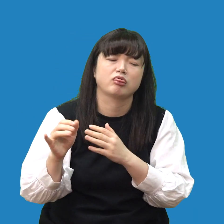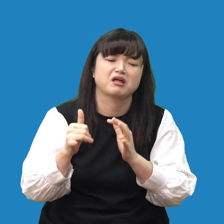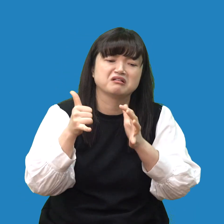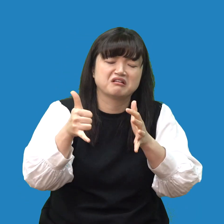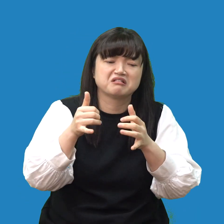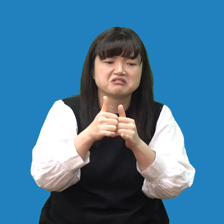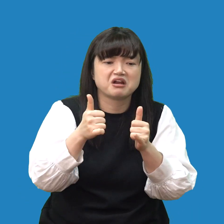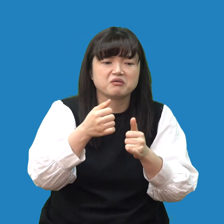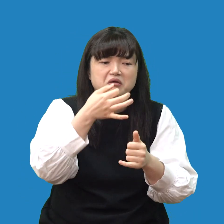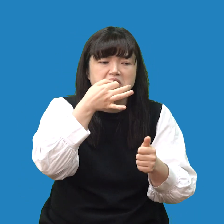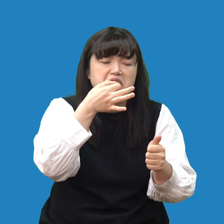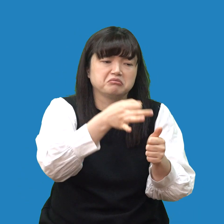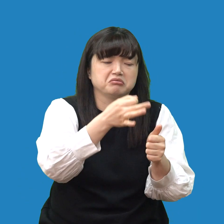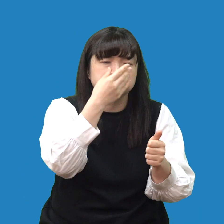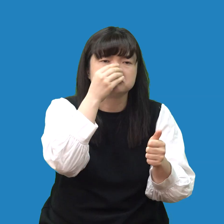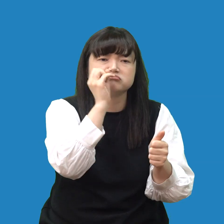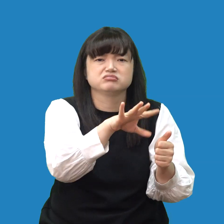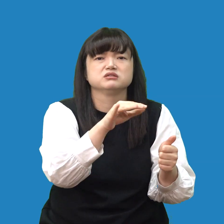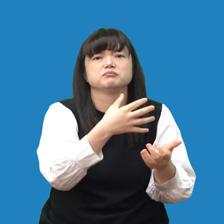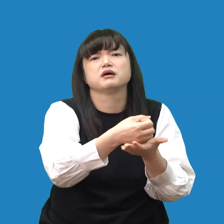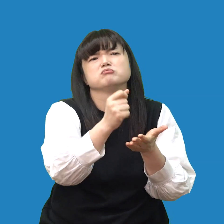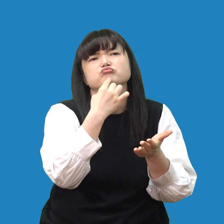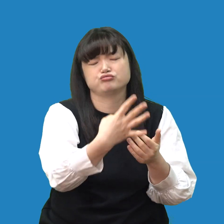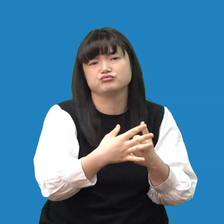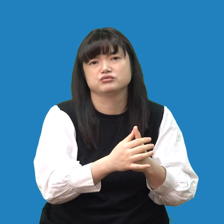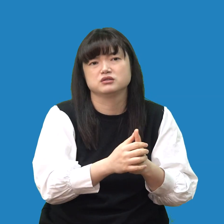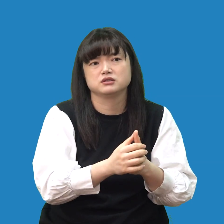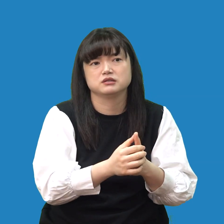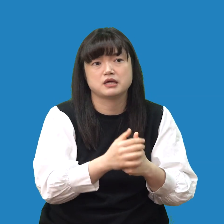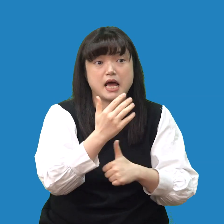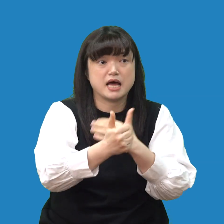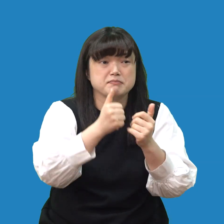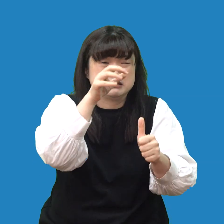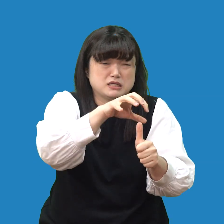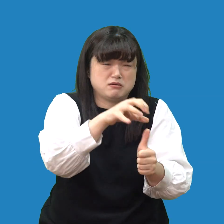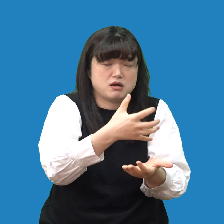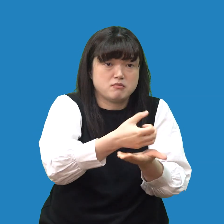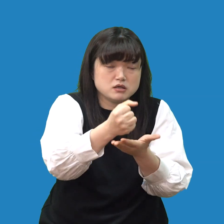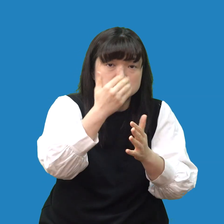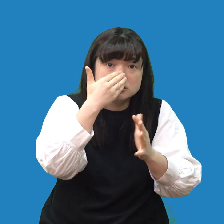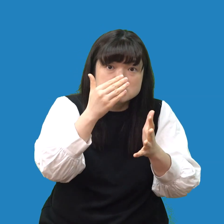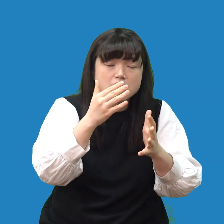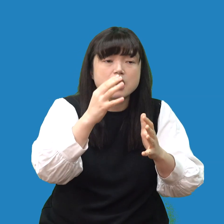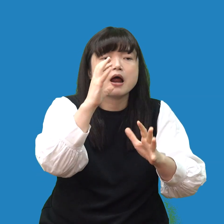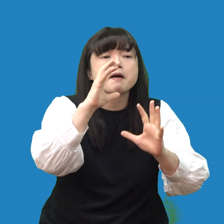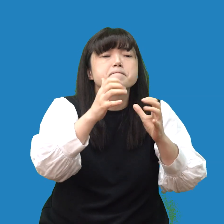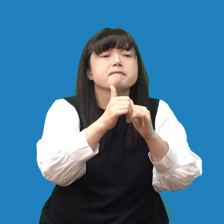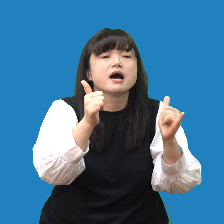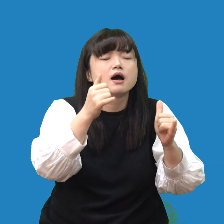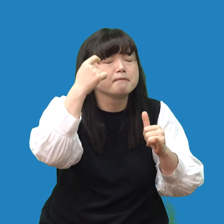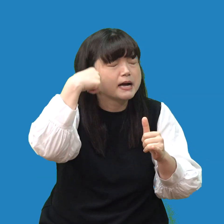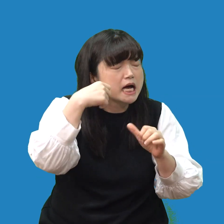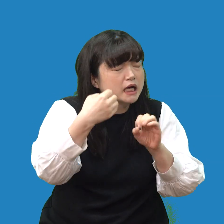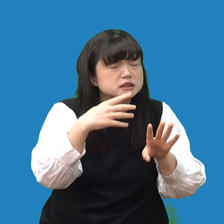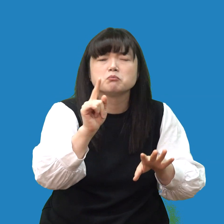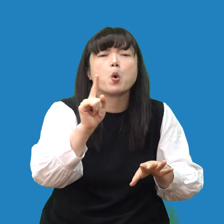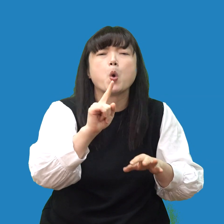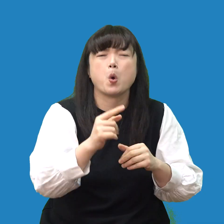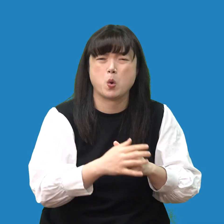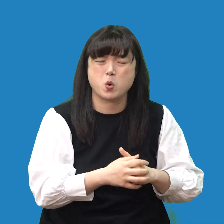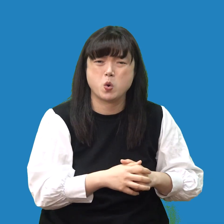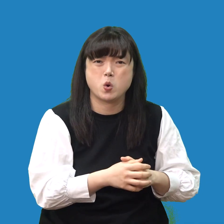오늘 본문 4절 5절에서는 이런 하나님의 책망을 들은 이스라엘의 그 반응이 어떠했나